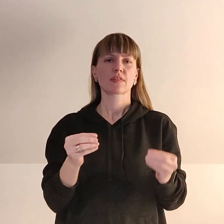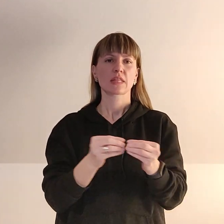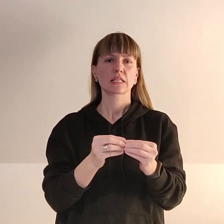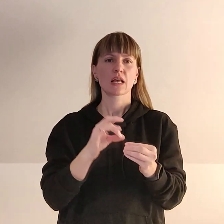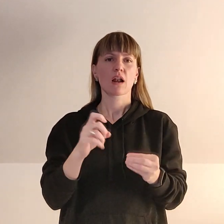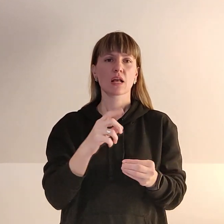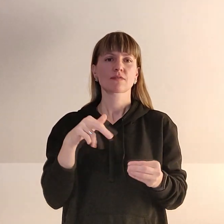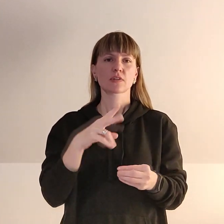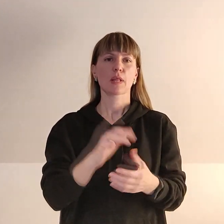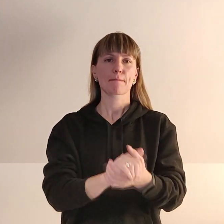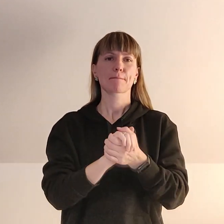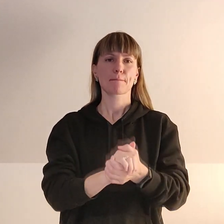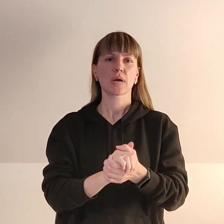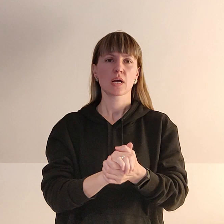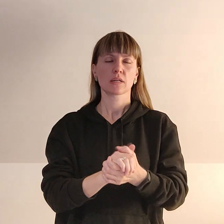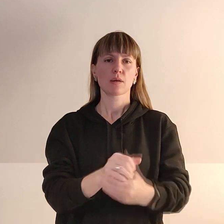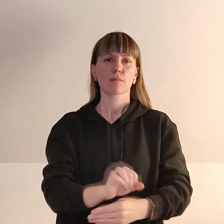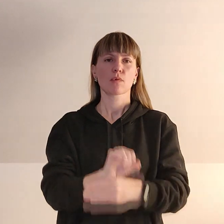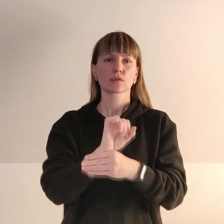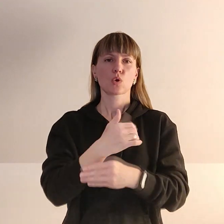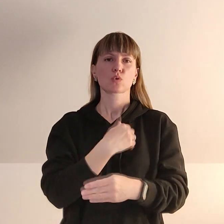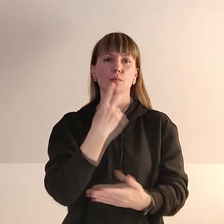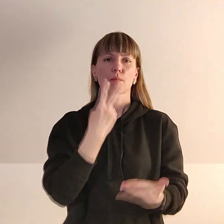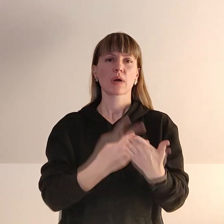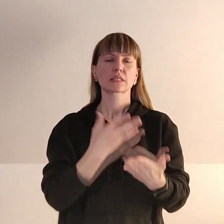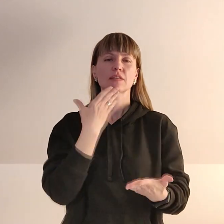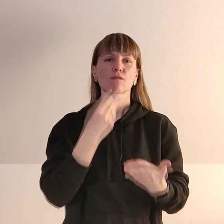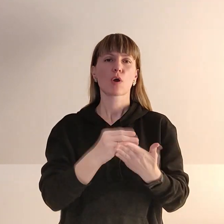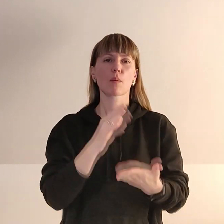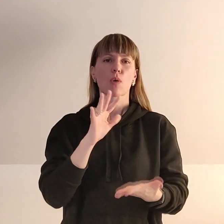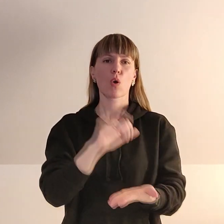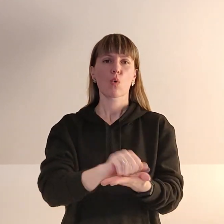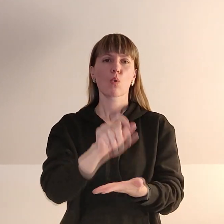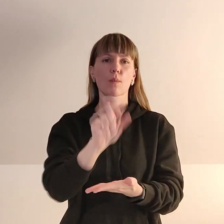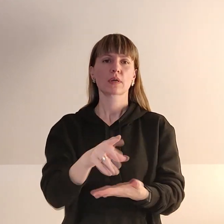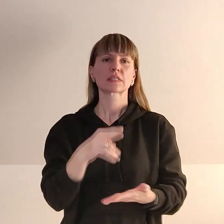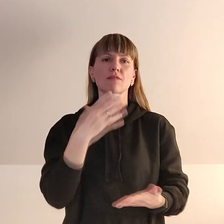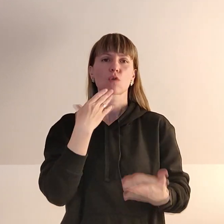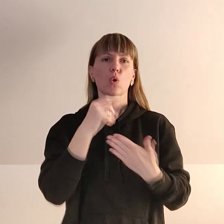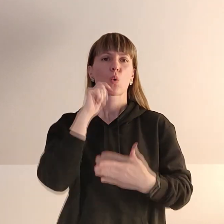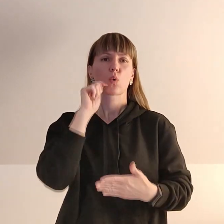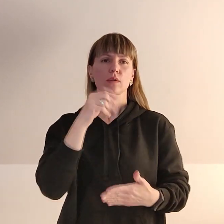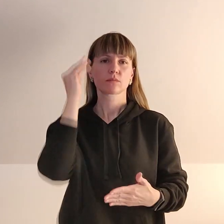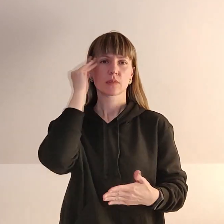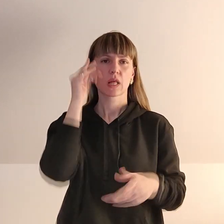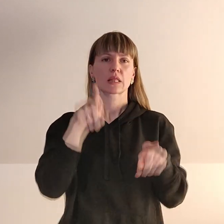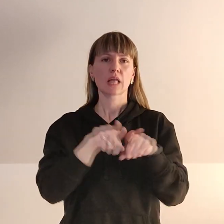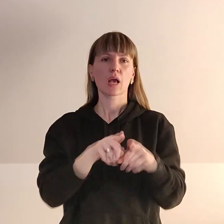Таким чином хочуть показати окупантам свою проукраїнську позицію, що таким гостям тут не раді.